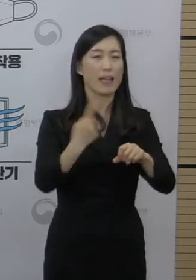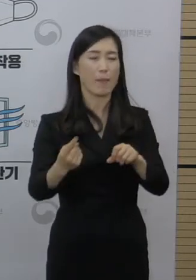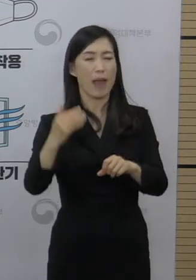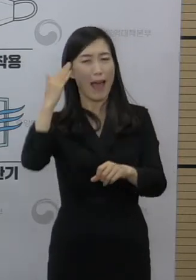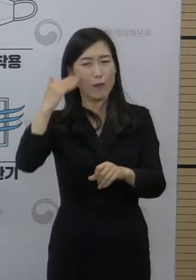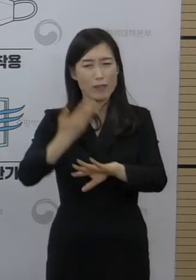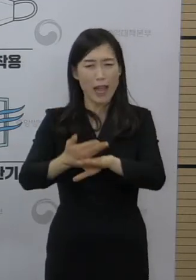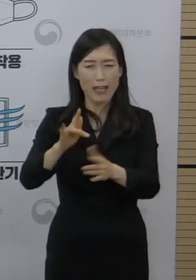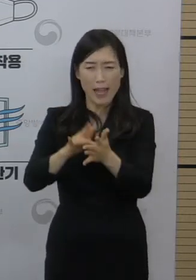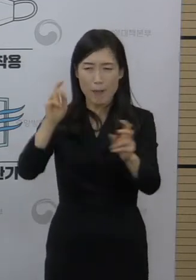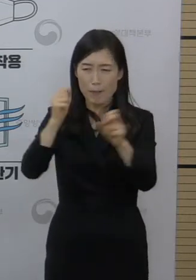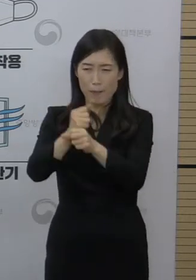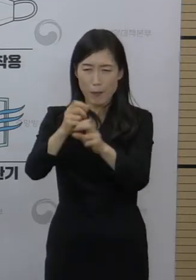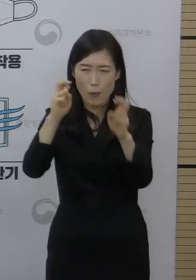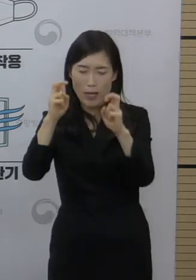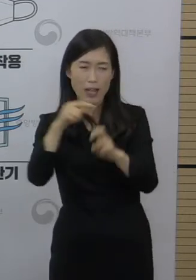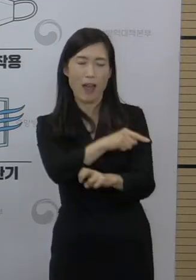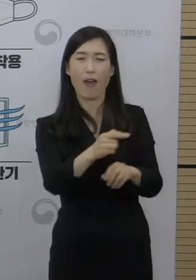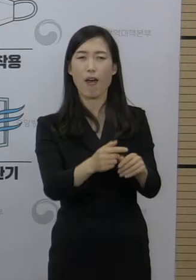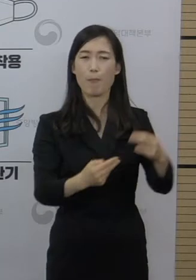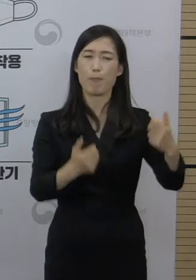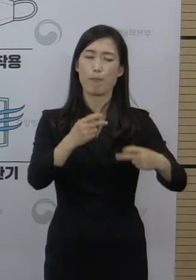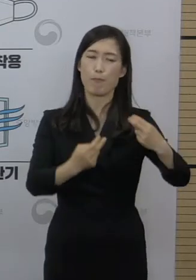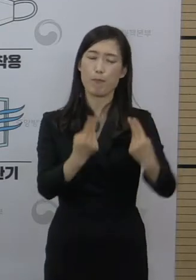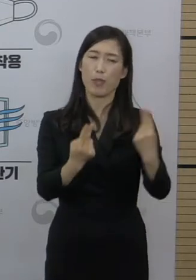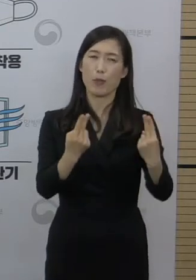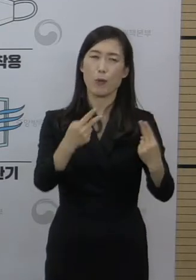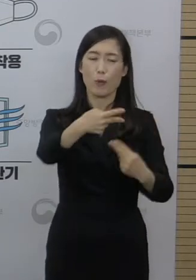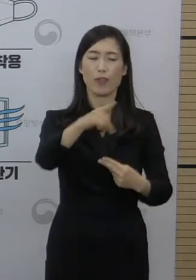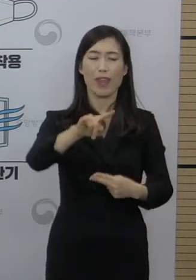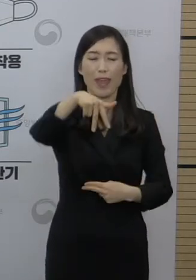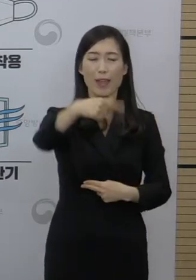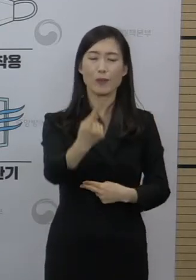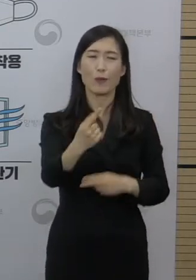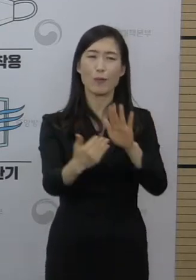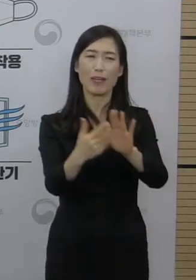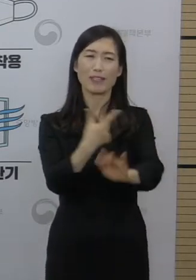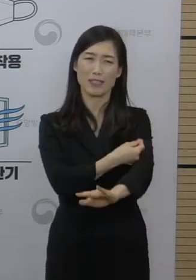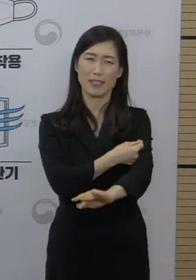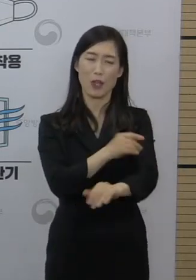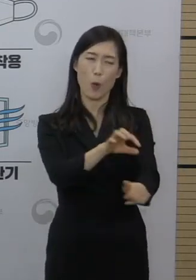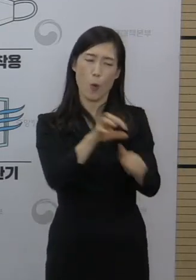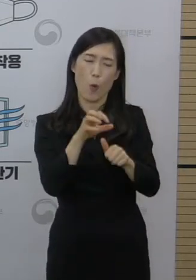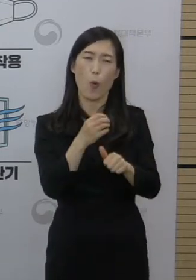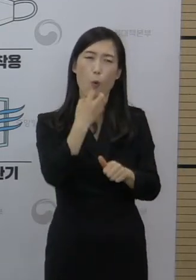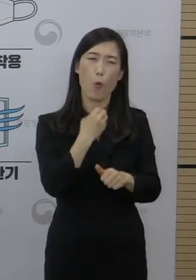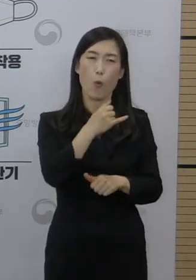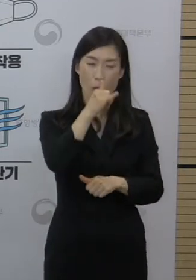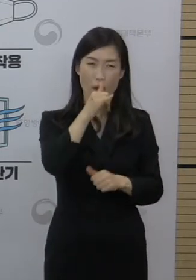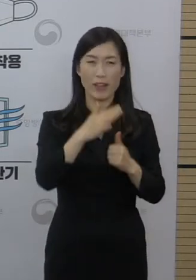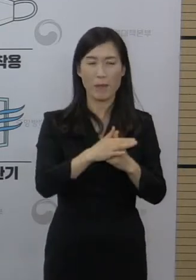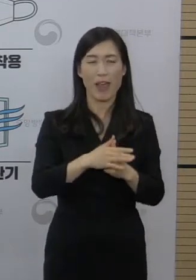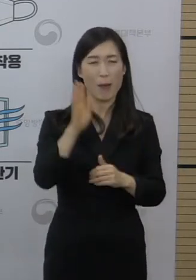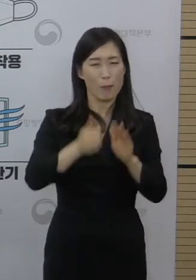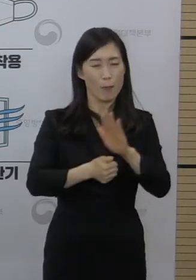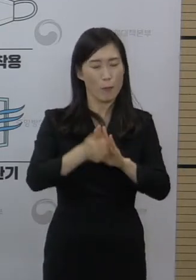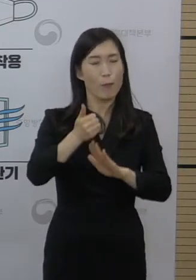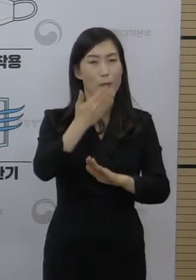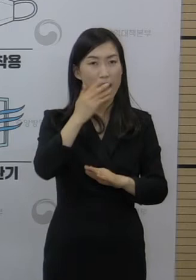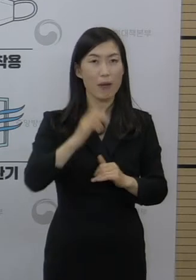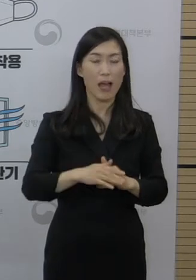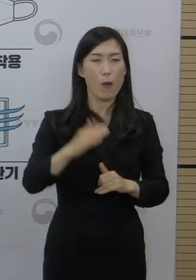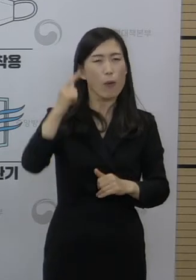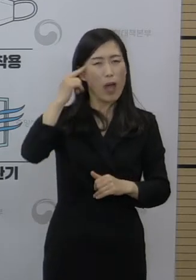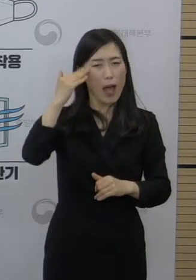백신으로 제공이 가능하도록 협의 하였습니다 이는 국내 백신 개발의 후속 기업들이 비교 임상에 필요한